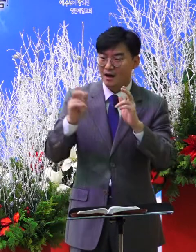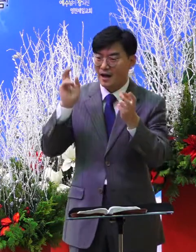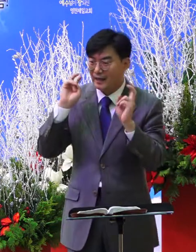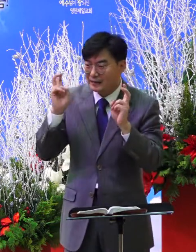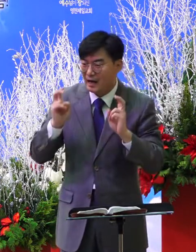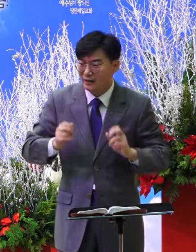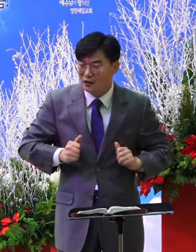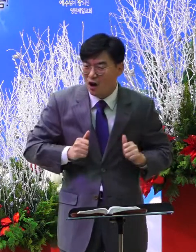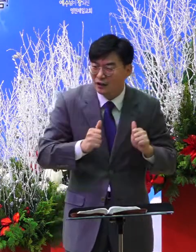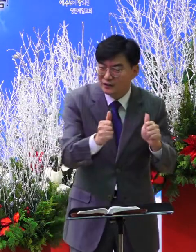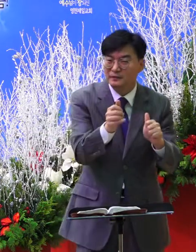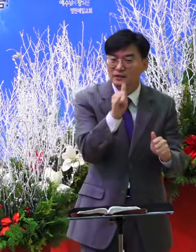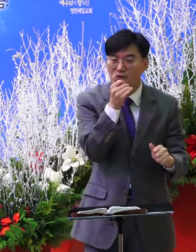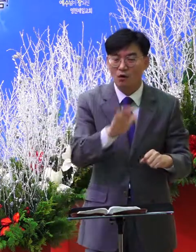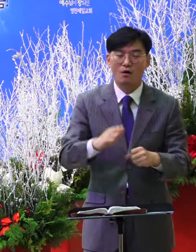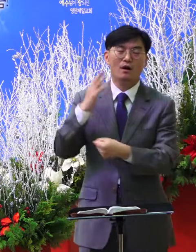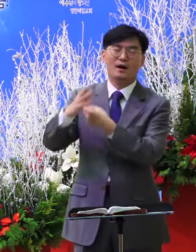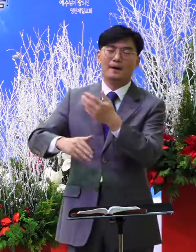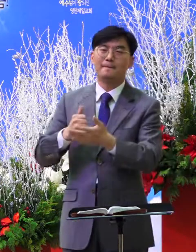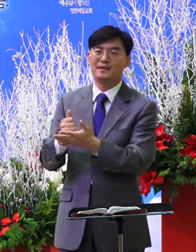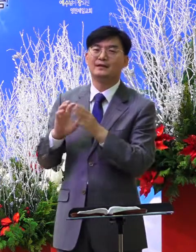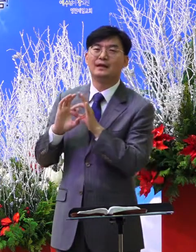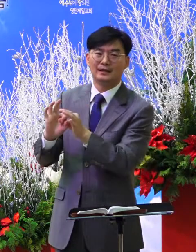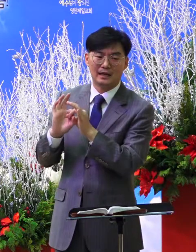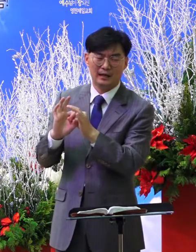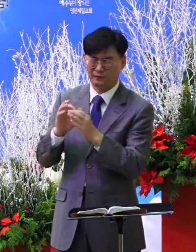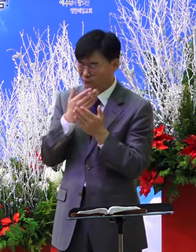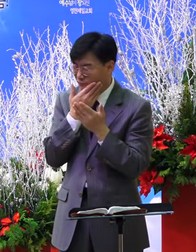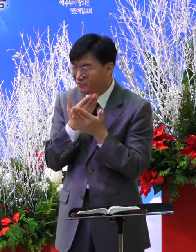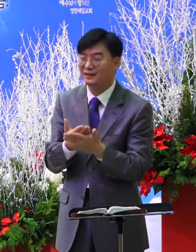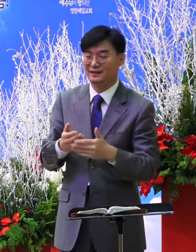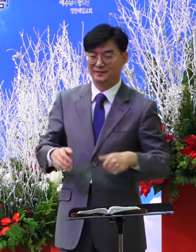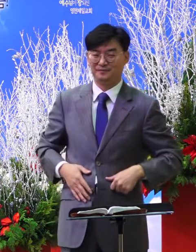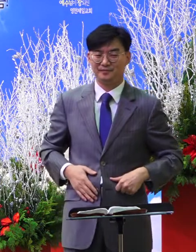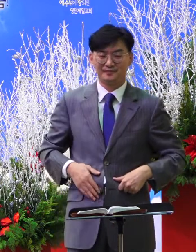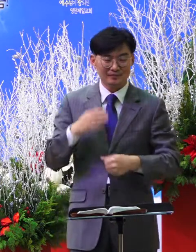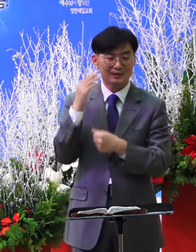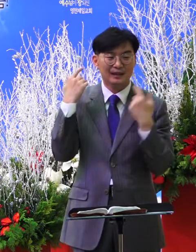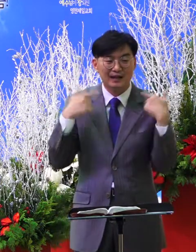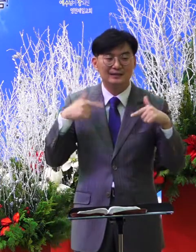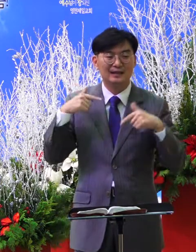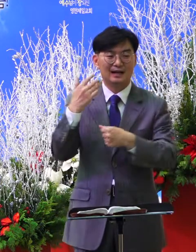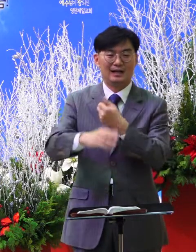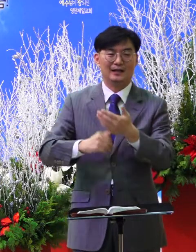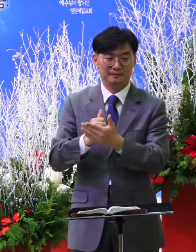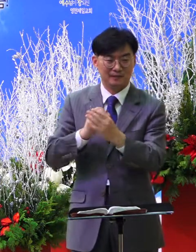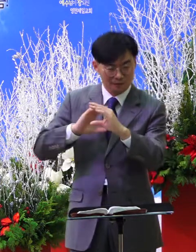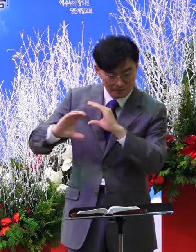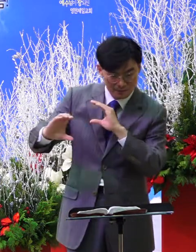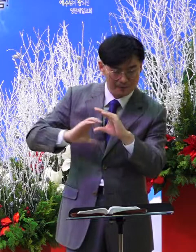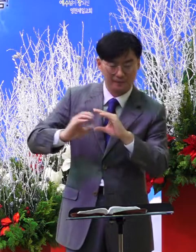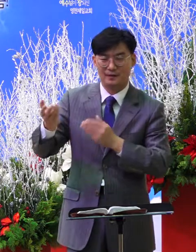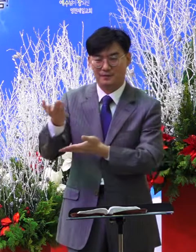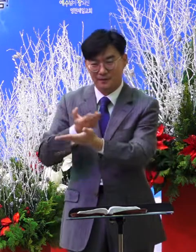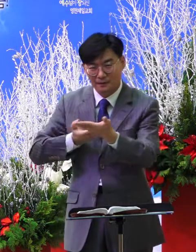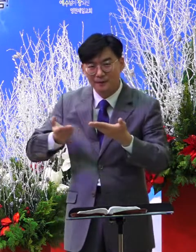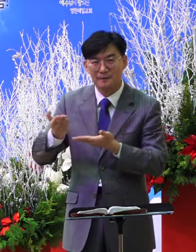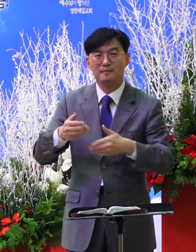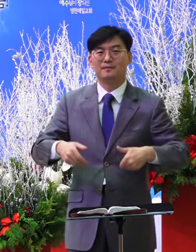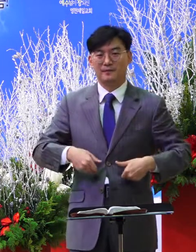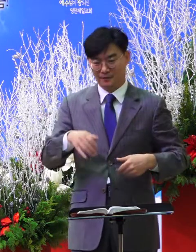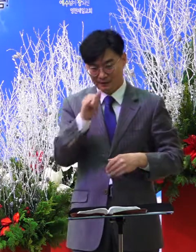하지만 하나님과 관계없는 그런 삶을 사는 사람들이 있습니다. 그것은 내 소망과는 다른